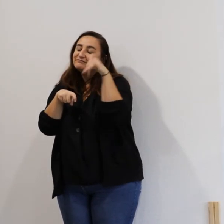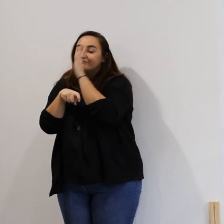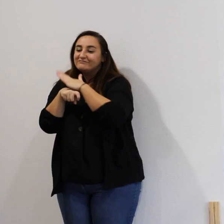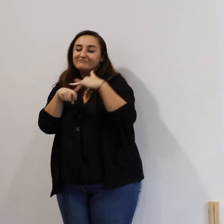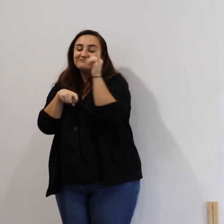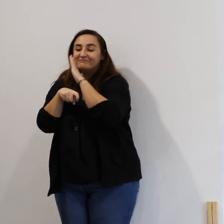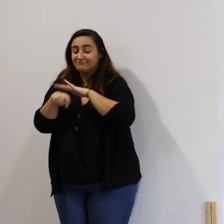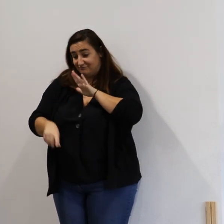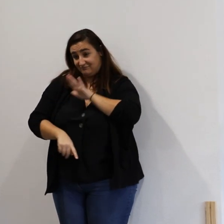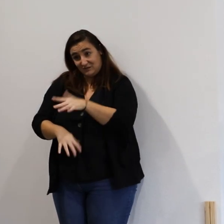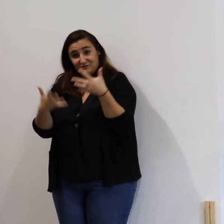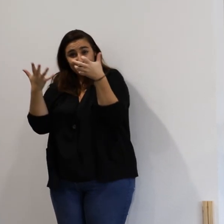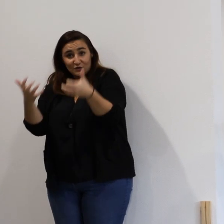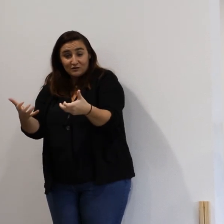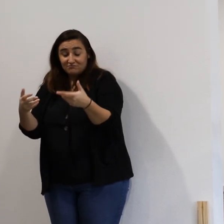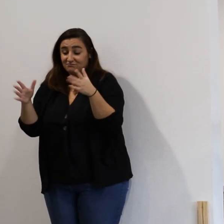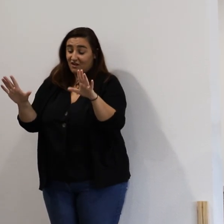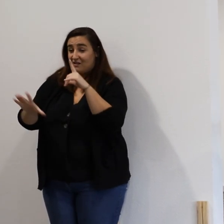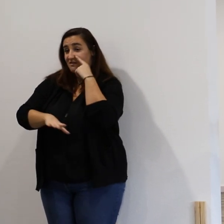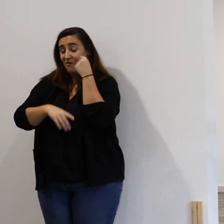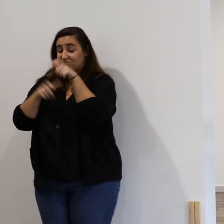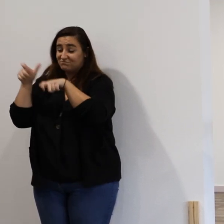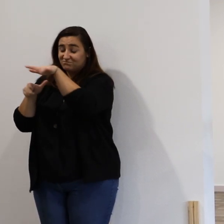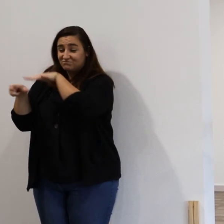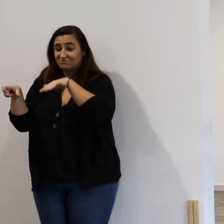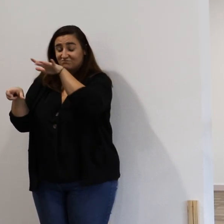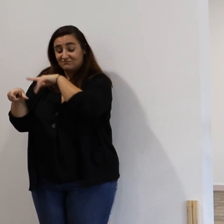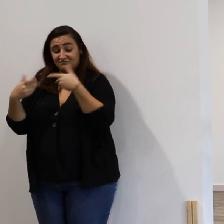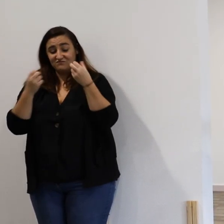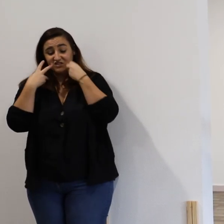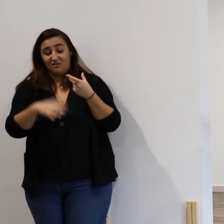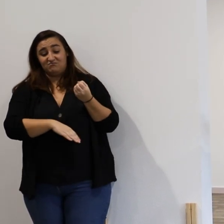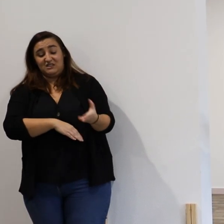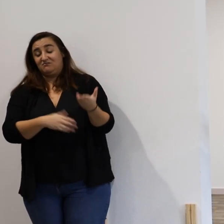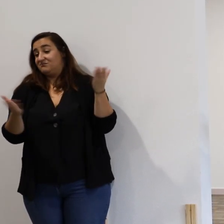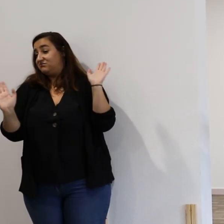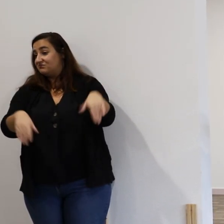genoux, mais dans l'esprit des hommes, je ne valais rien. J'étais un chapardeur,